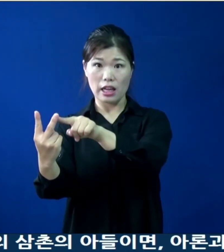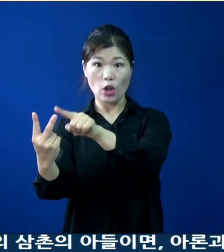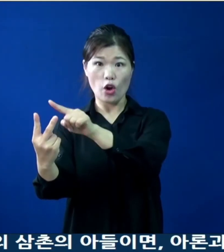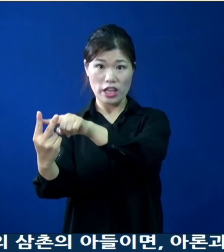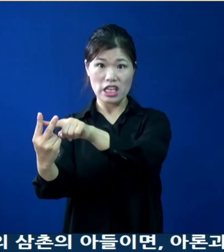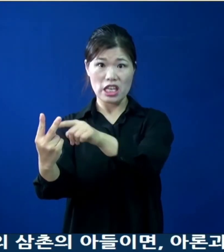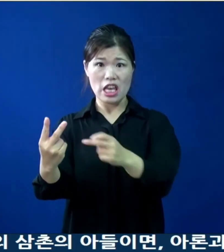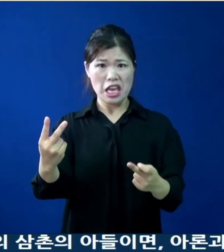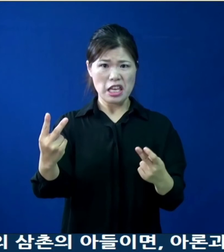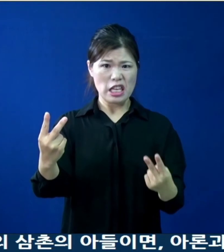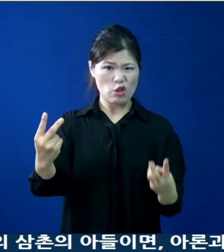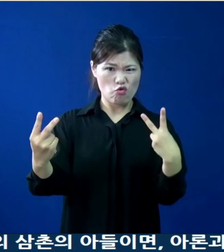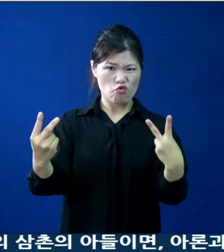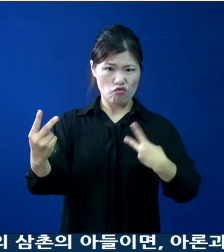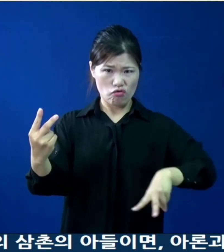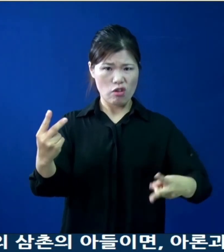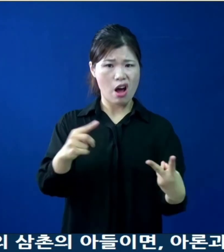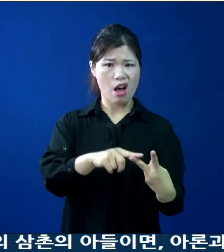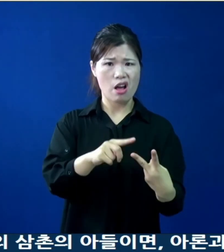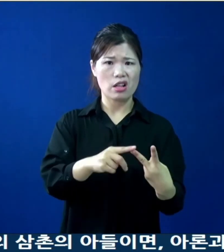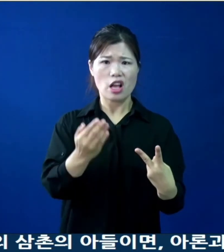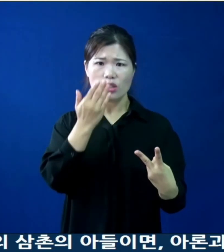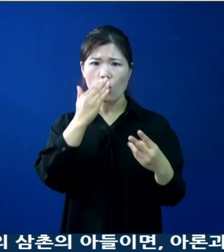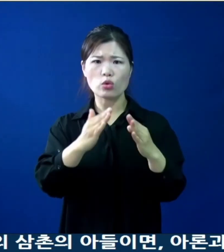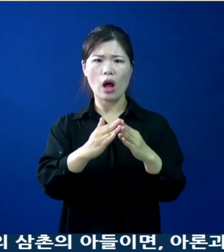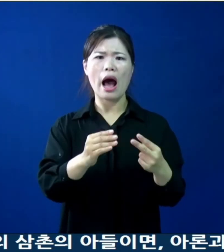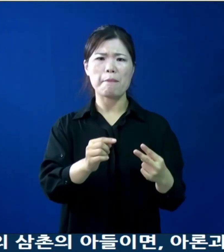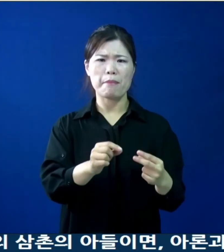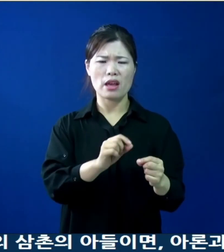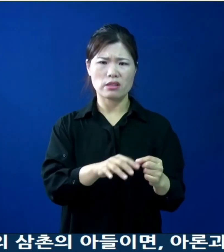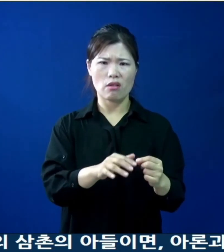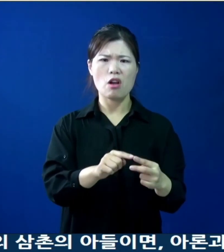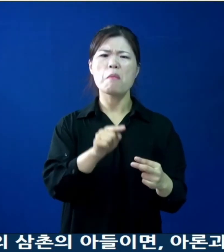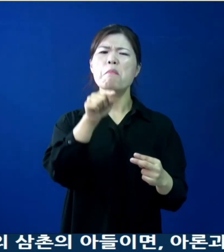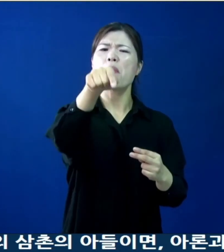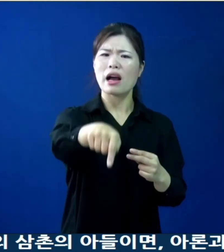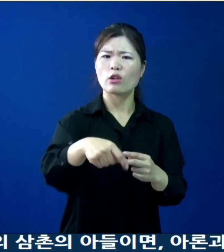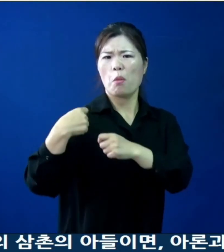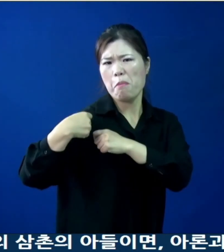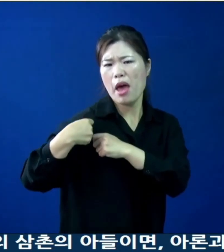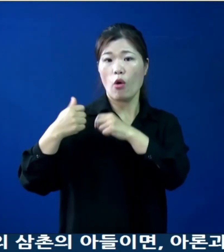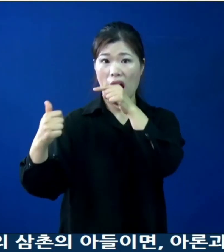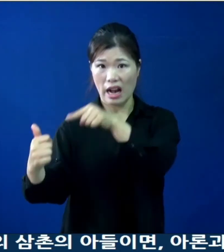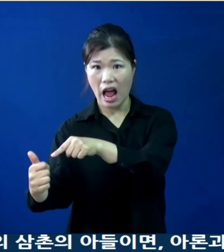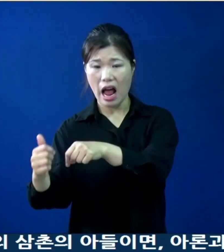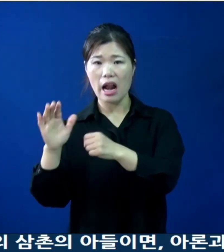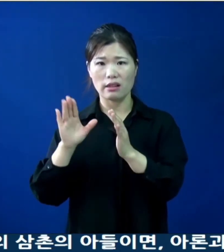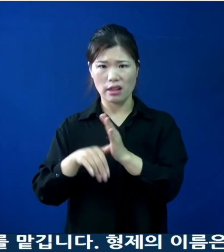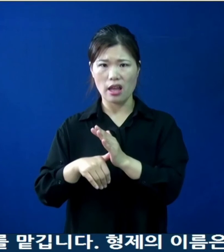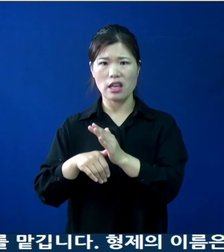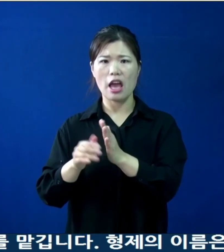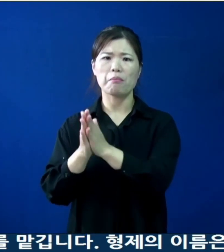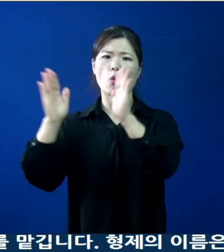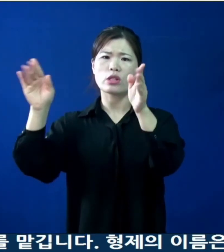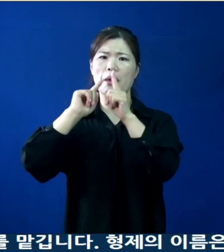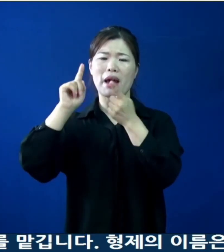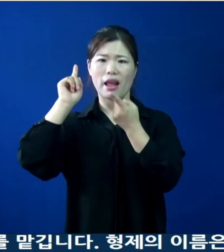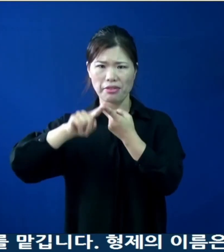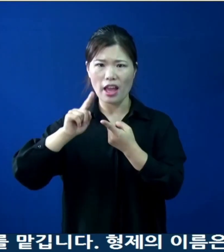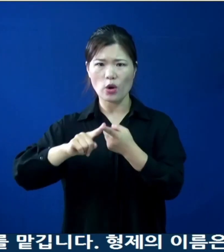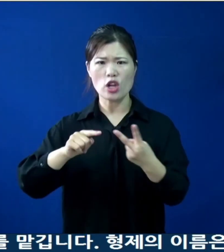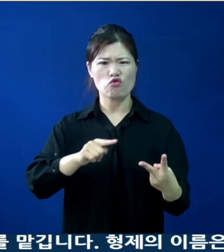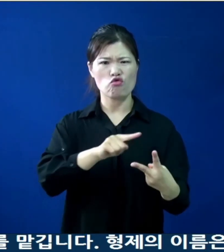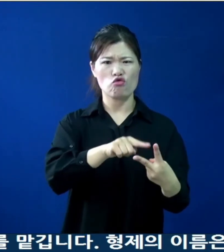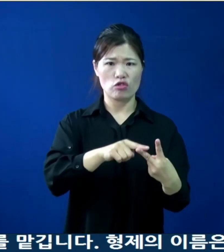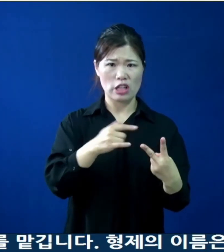너희 형제들을 성소 앞에서 진영 밖으로 메고 나가라 하매 그들이 나와 모세가 말한 대로 그들을